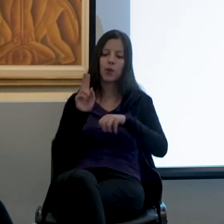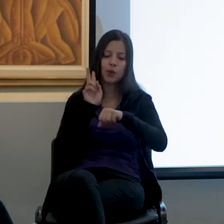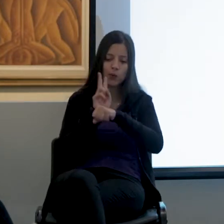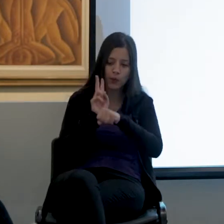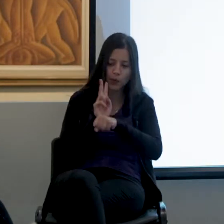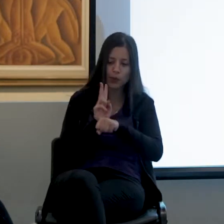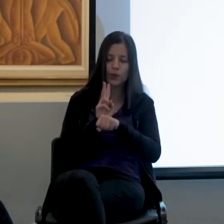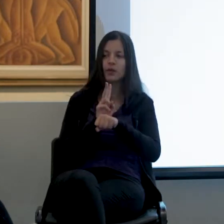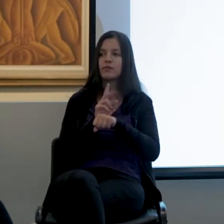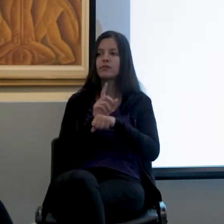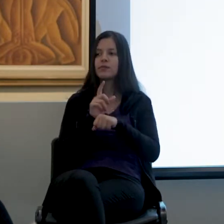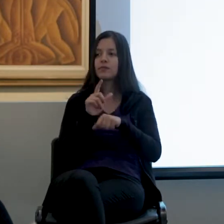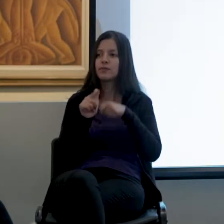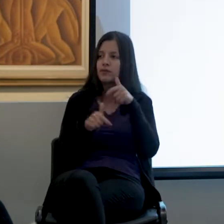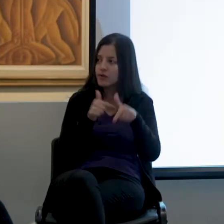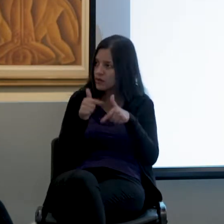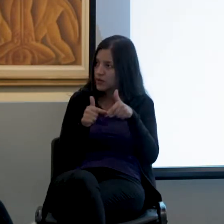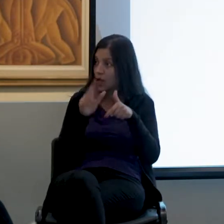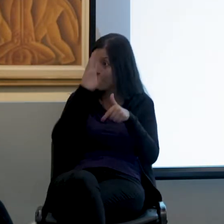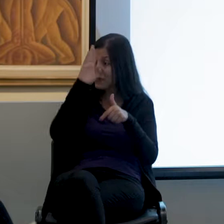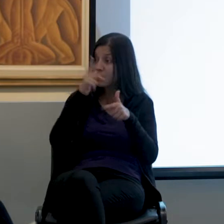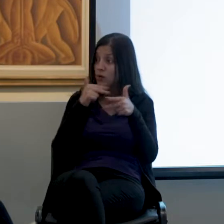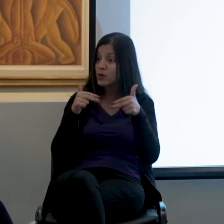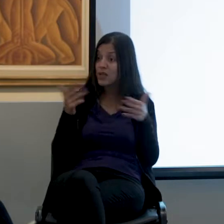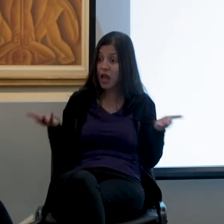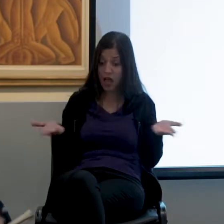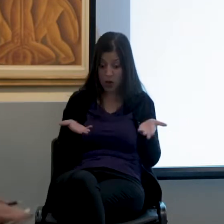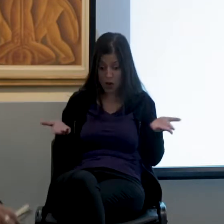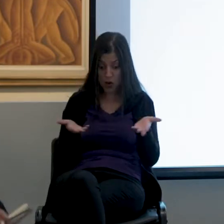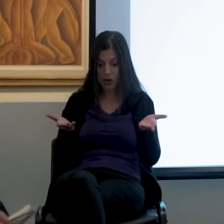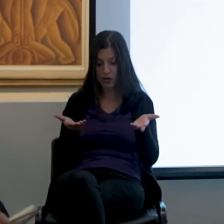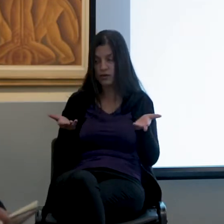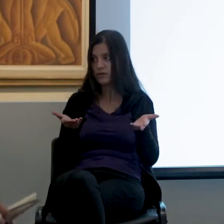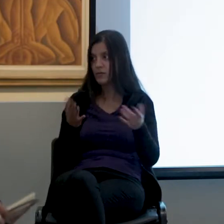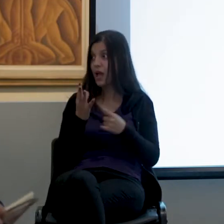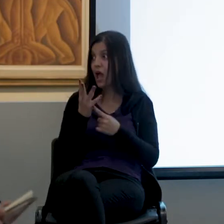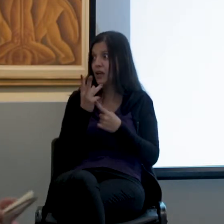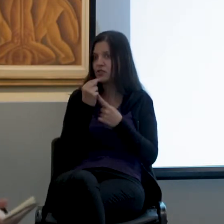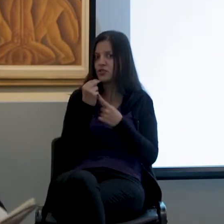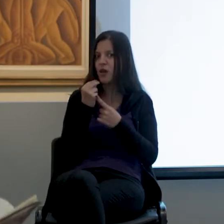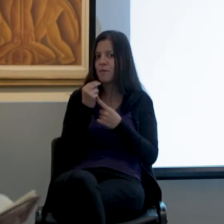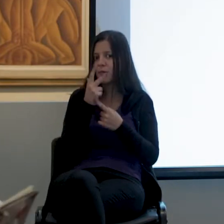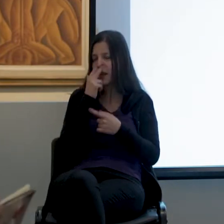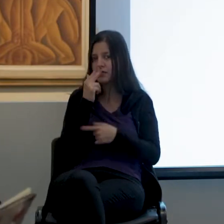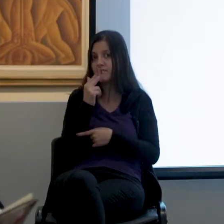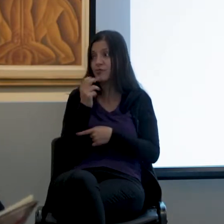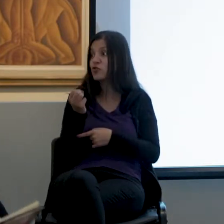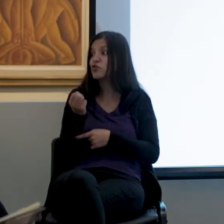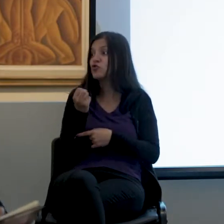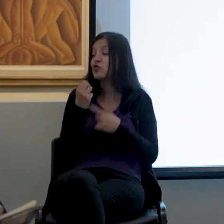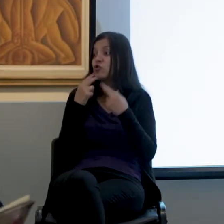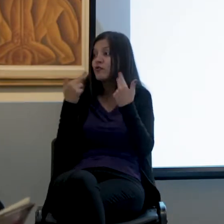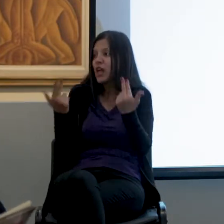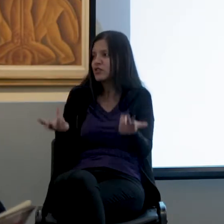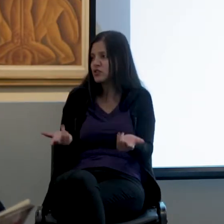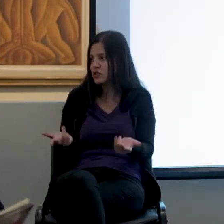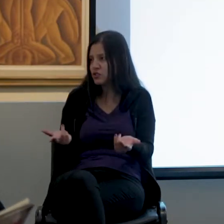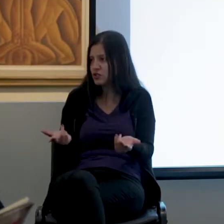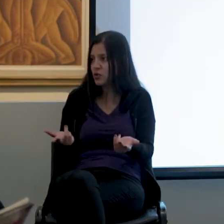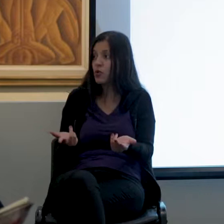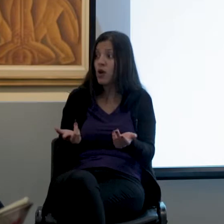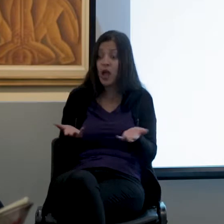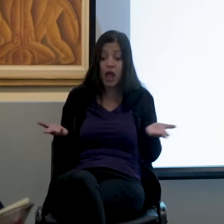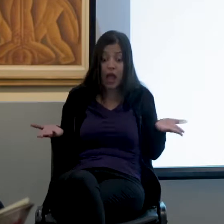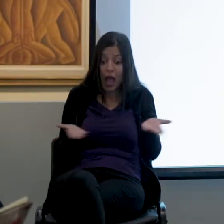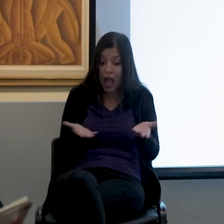trabalha com as coisas, sobretudo com as coisas do presente. Com a arte, isso já é uma novidade, né? Dá valor à arte do presente,